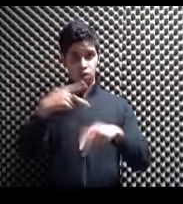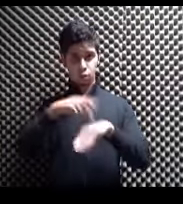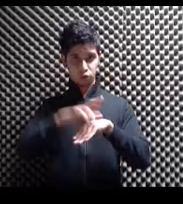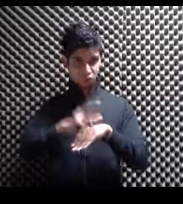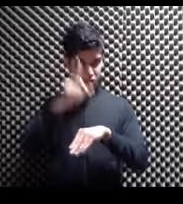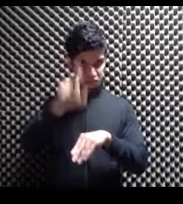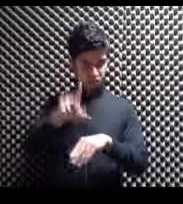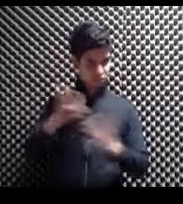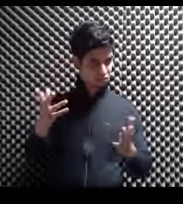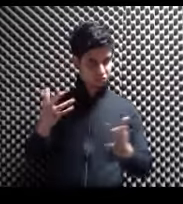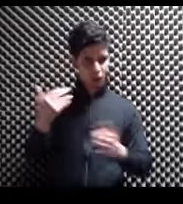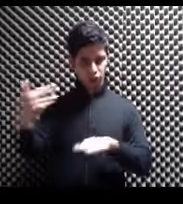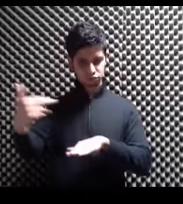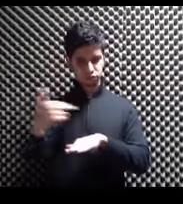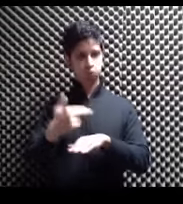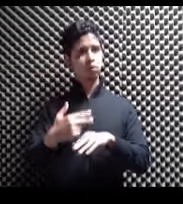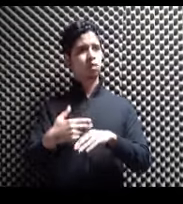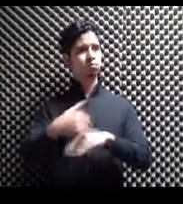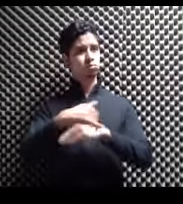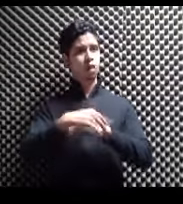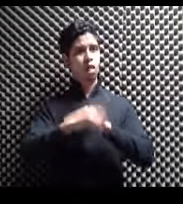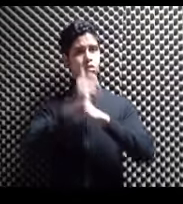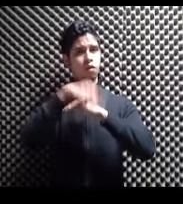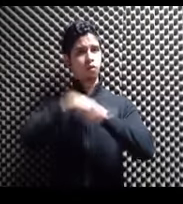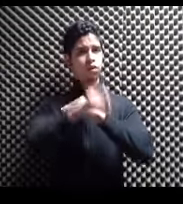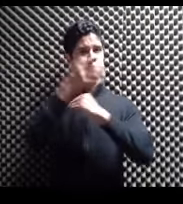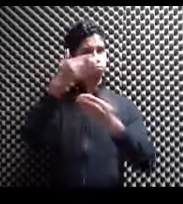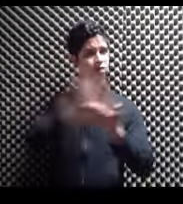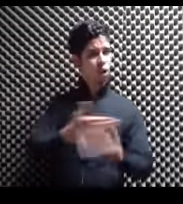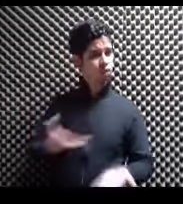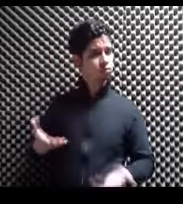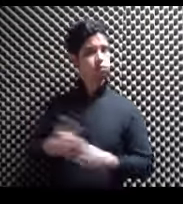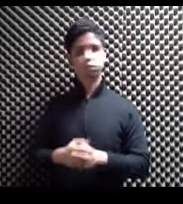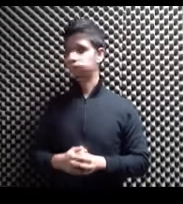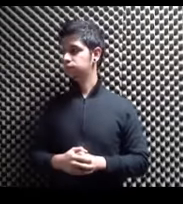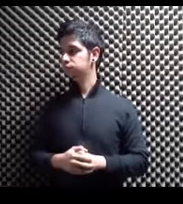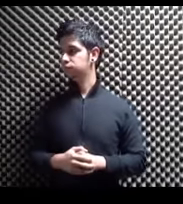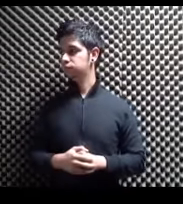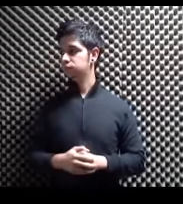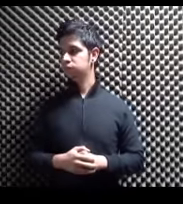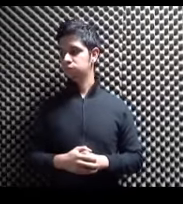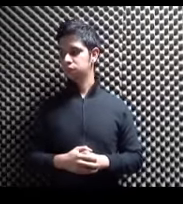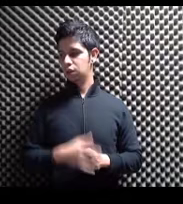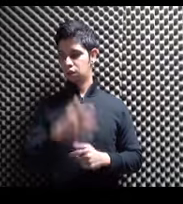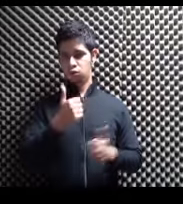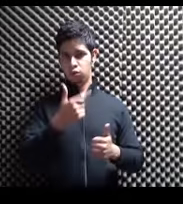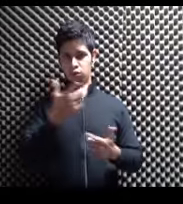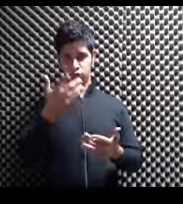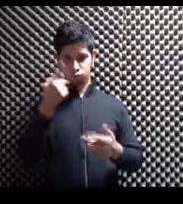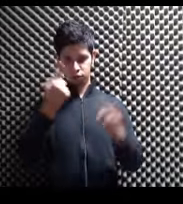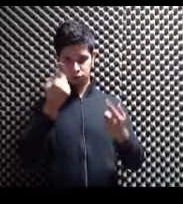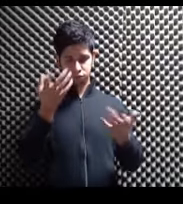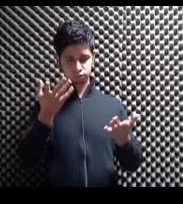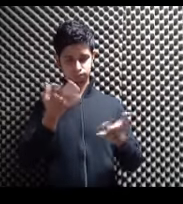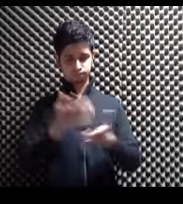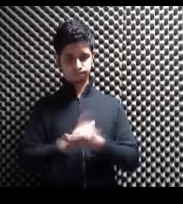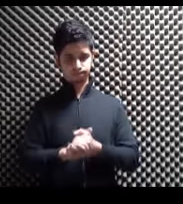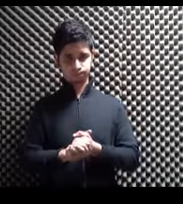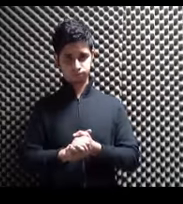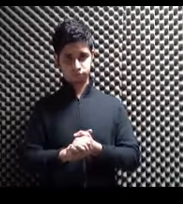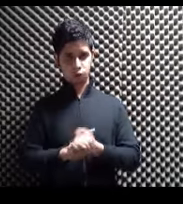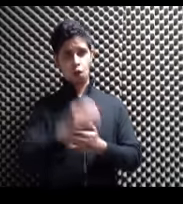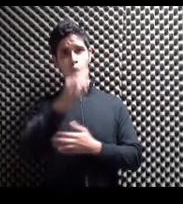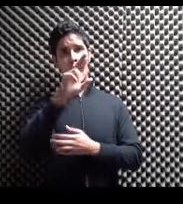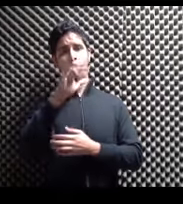hay primos de él. Hay primos de él, si tú te vas para la rancha del Vieque. ¿Qué tú dices de Orca y Joss?